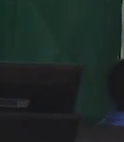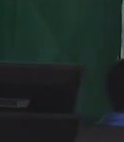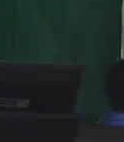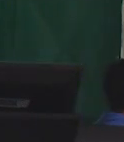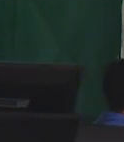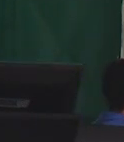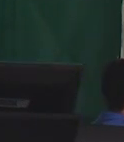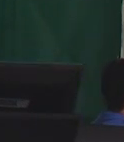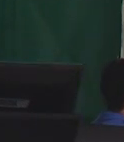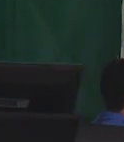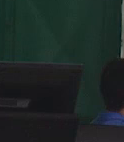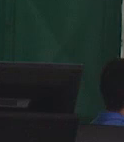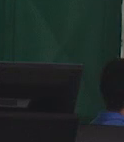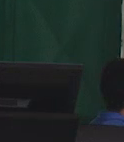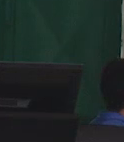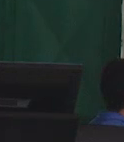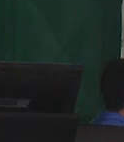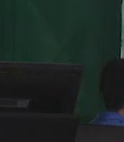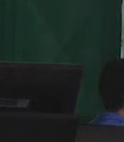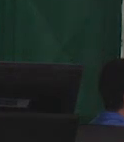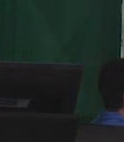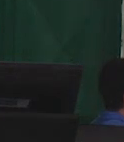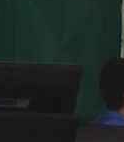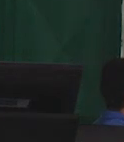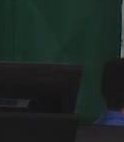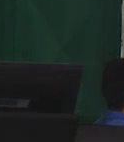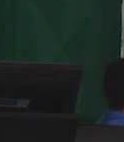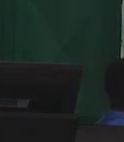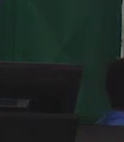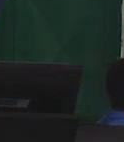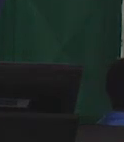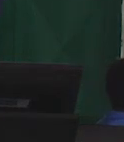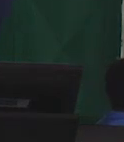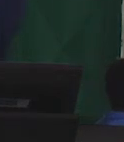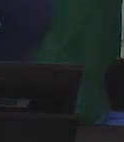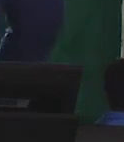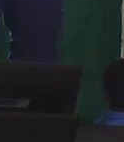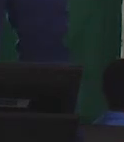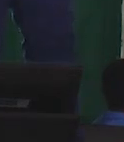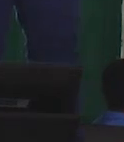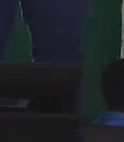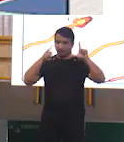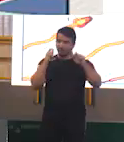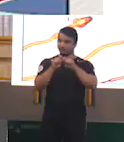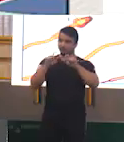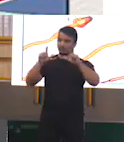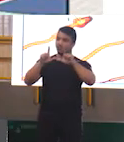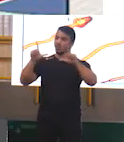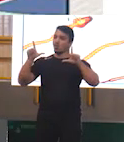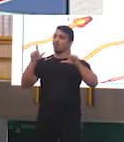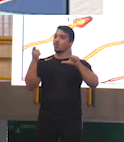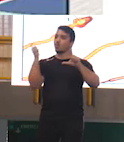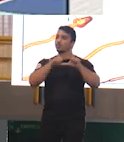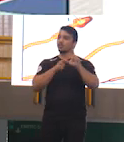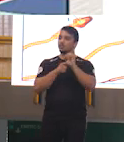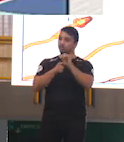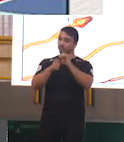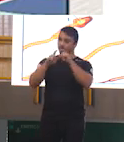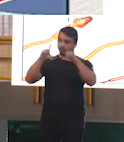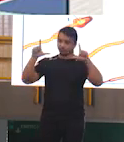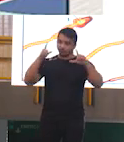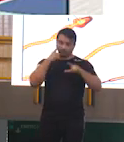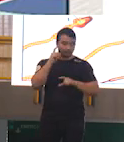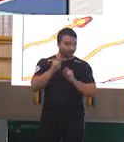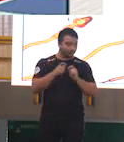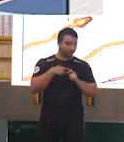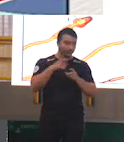na formação do zigoto. Vejamos. Aqui eu ampliei, exatamente eu sei que vocês queriam que essa ampliação, para